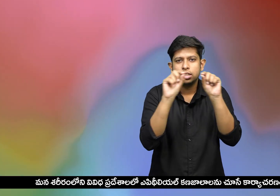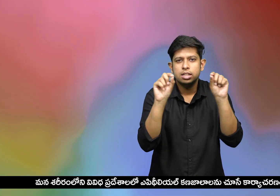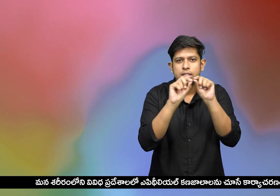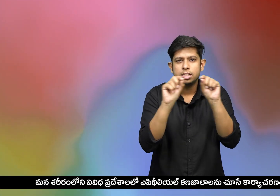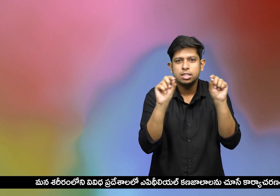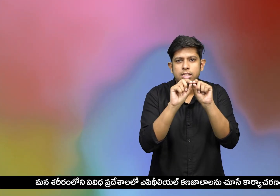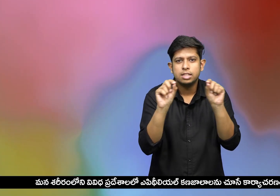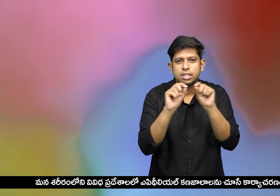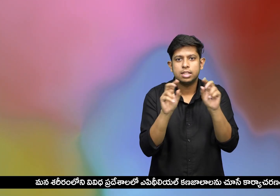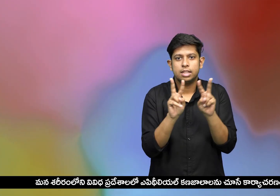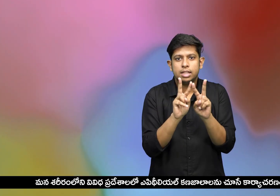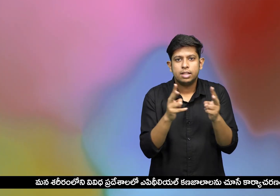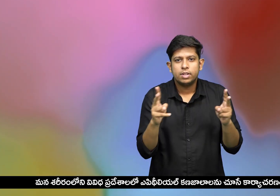కార్యాచరణతో ప్రారంభించండి.